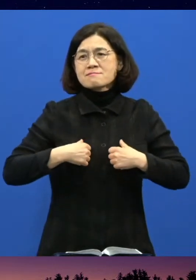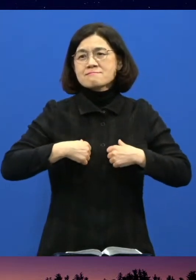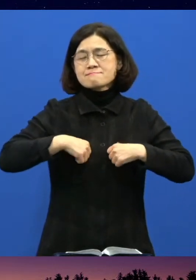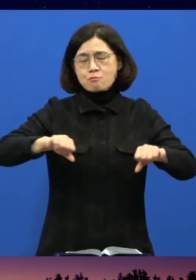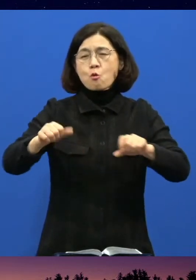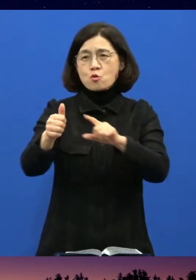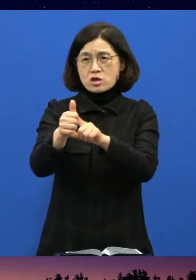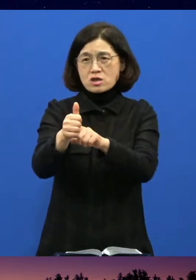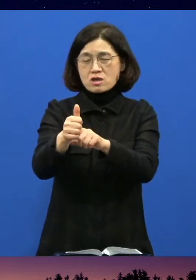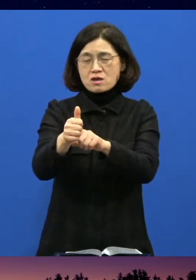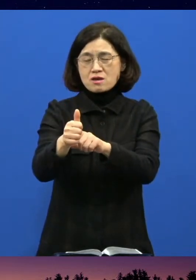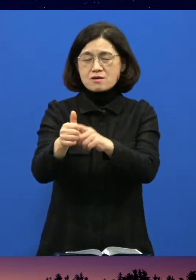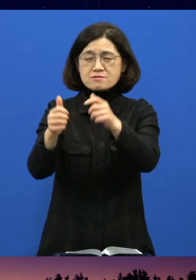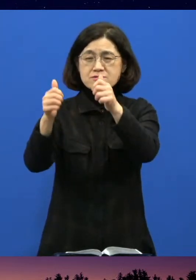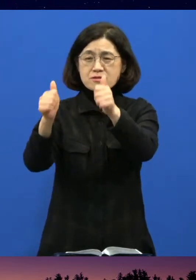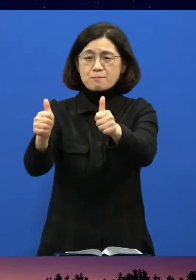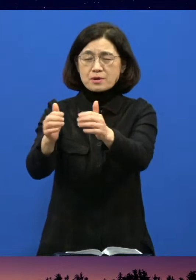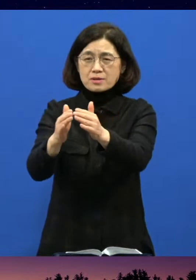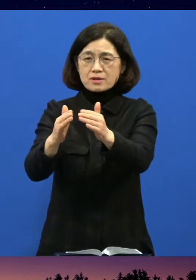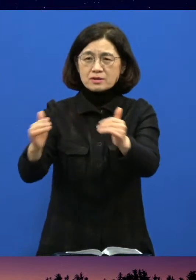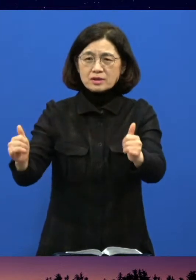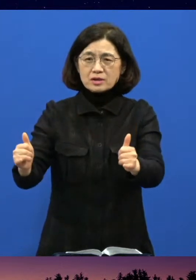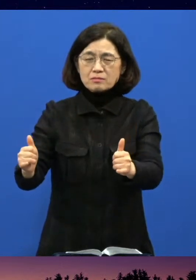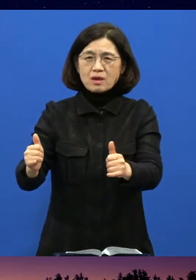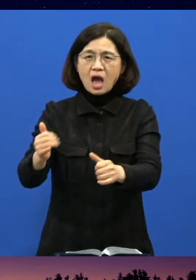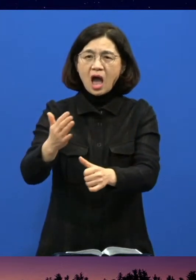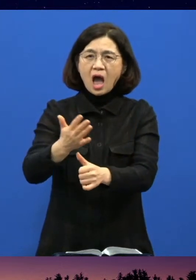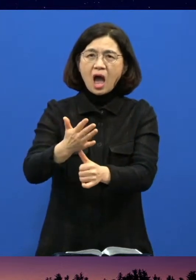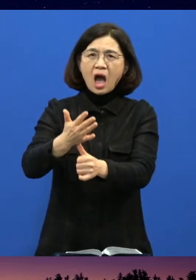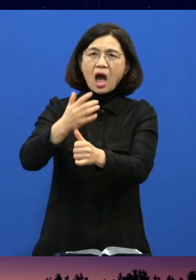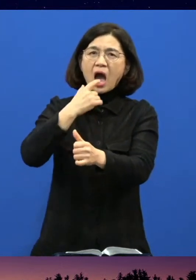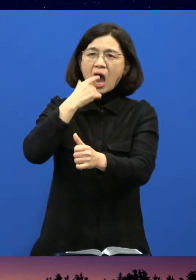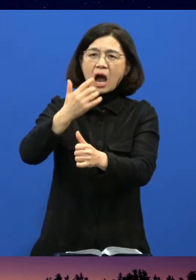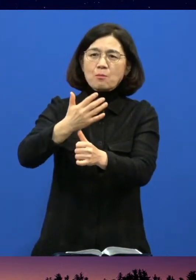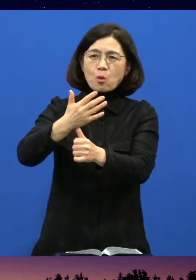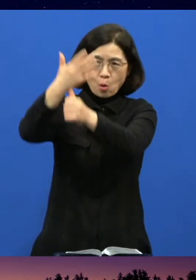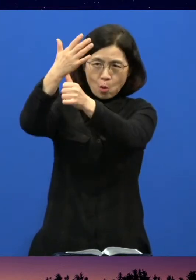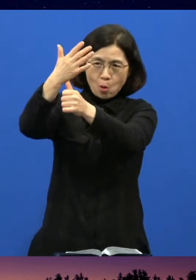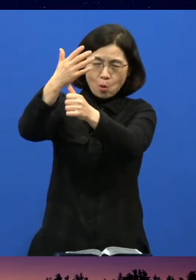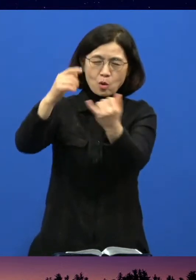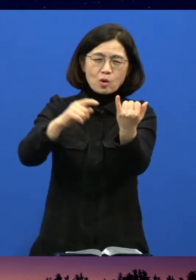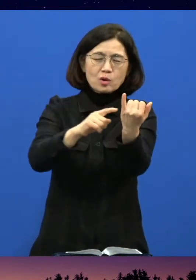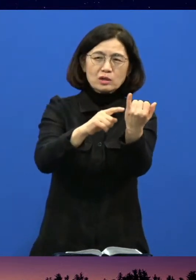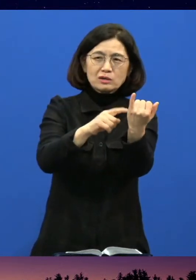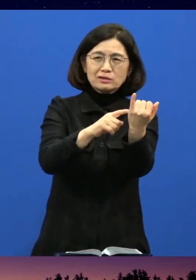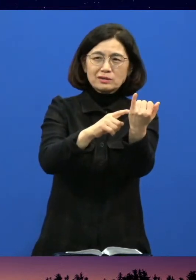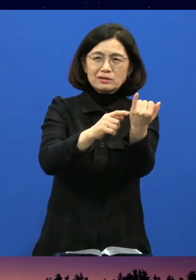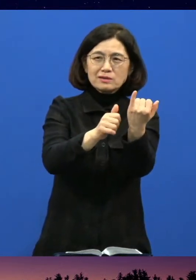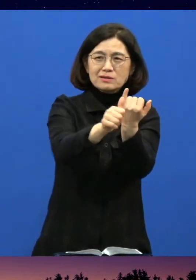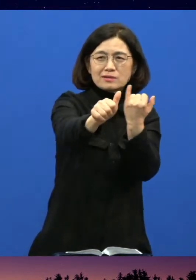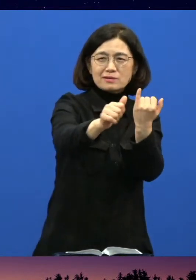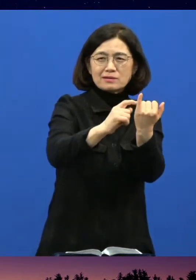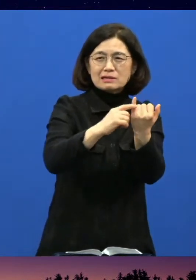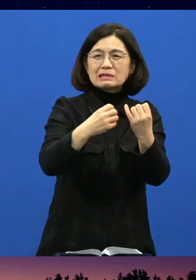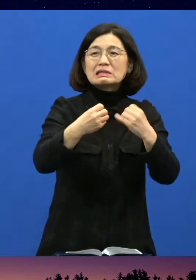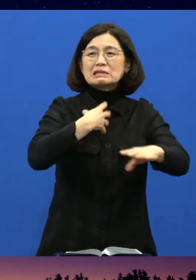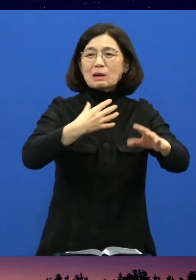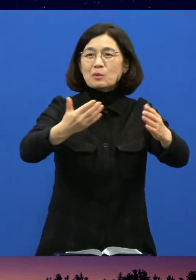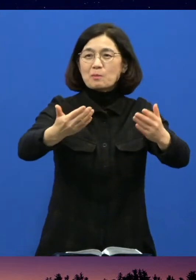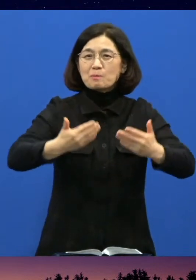그래서 결국 재판장이 두 손 두 발을 다 든 거예요. 여인이 마침내 응답을 받아낸